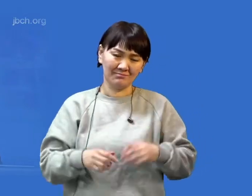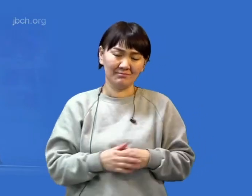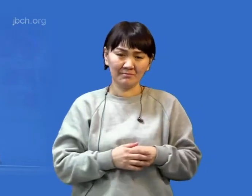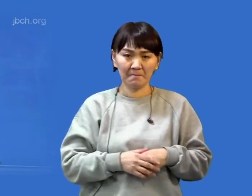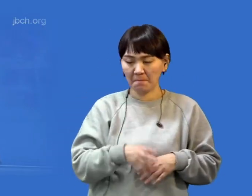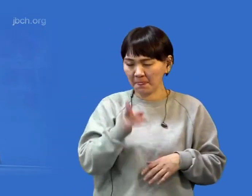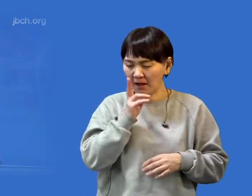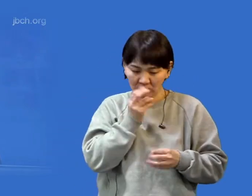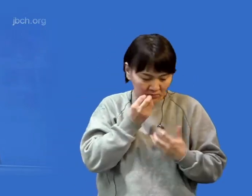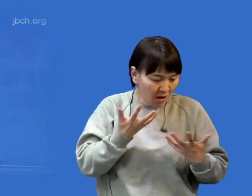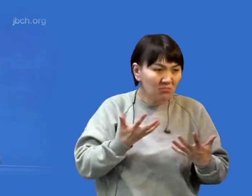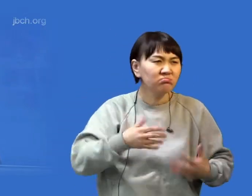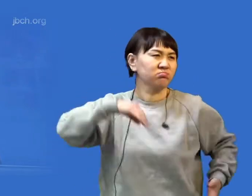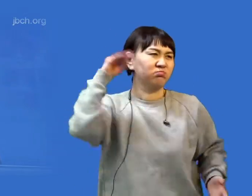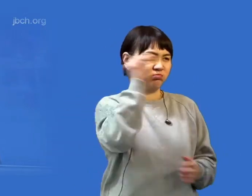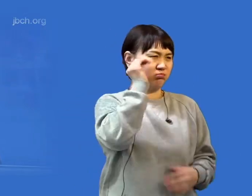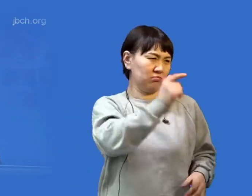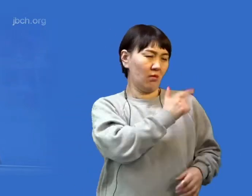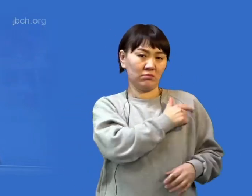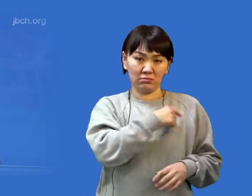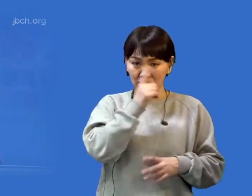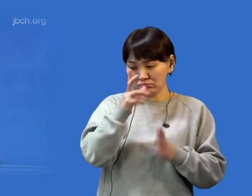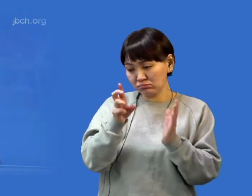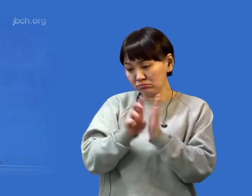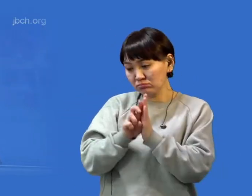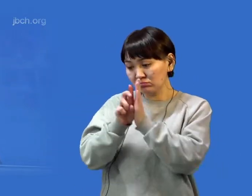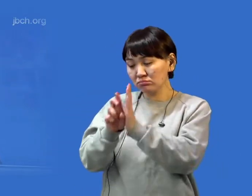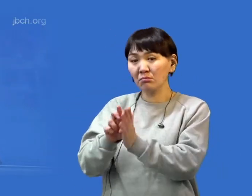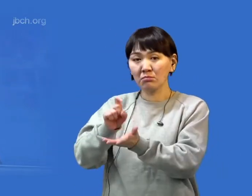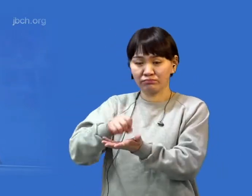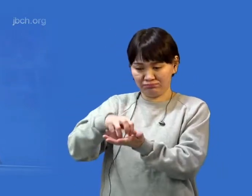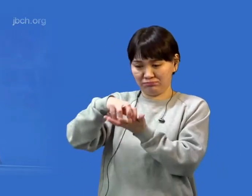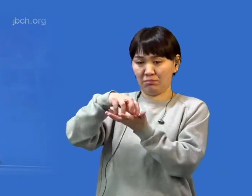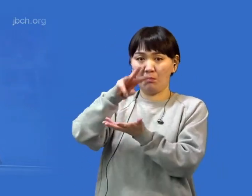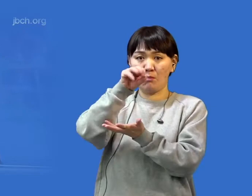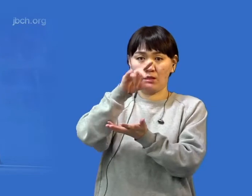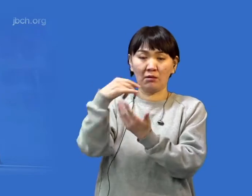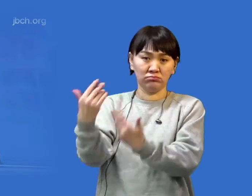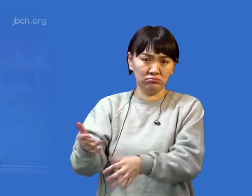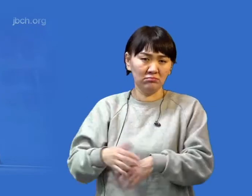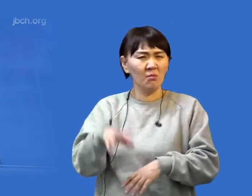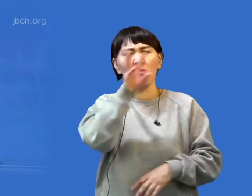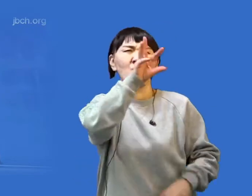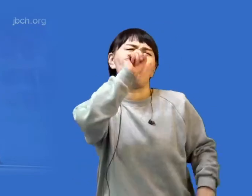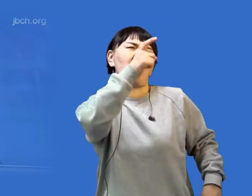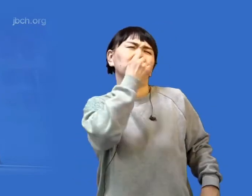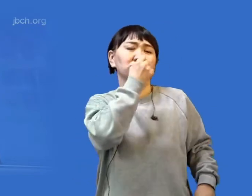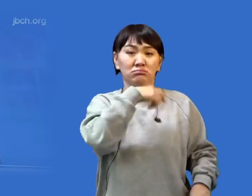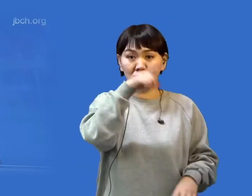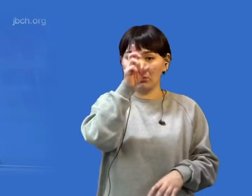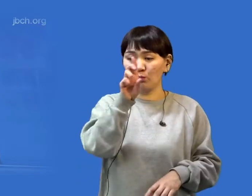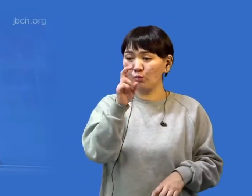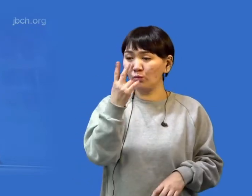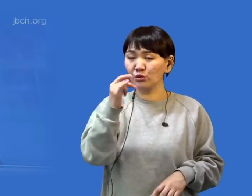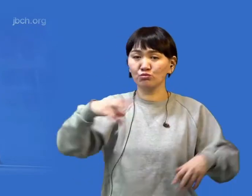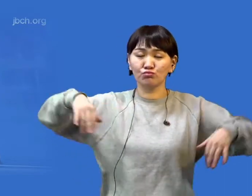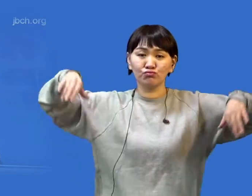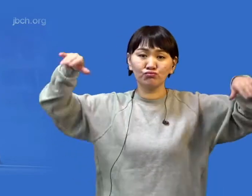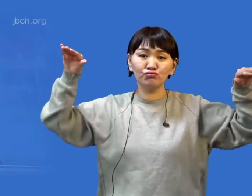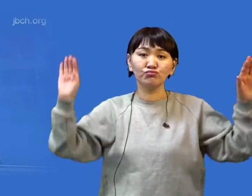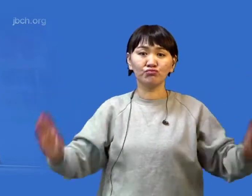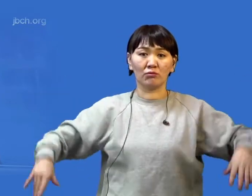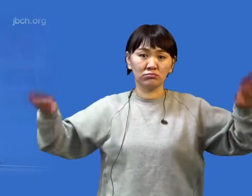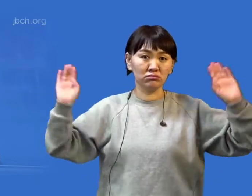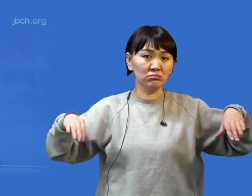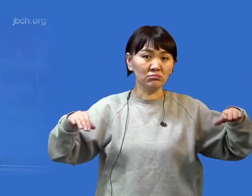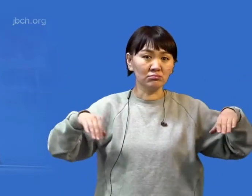идэх юм байхгүй гэж гомдлонгууд бурхан мааннаг өгсөн. Мах идмээр нэггүйд бурхан бүдүүн шувууг зүгээр хамраас нь үнэртэл нь